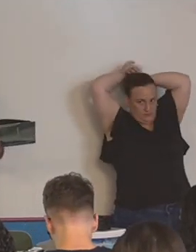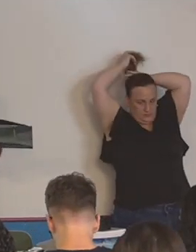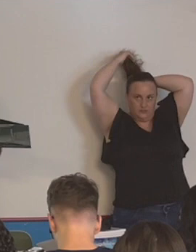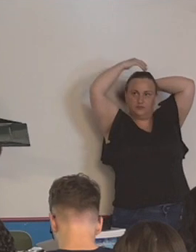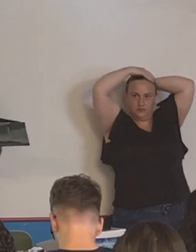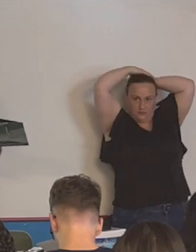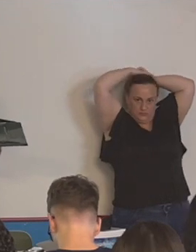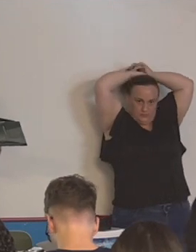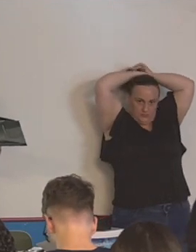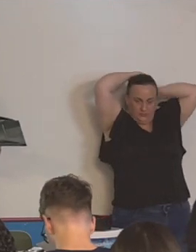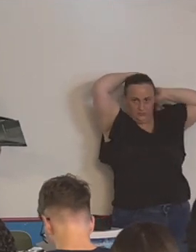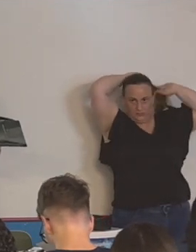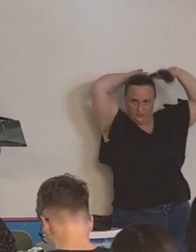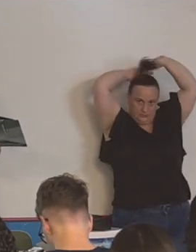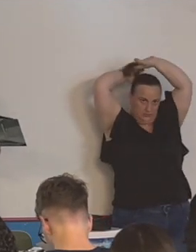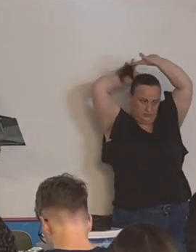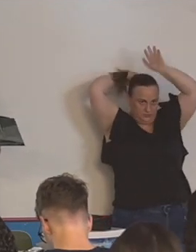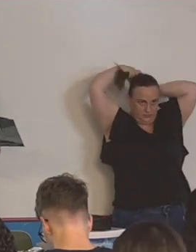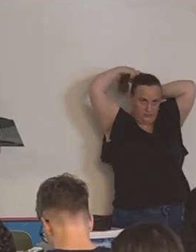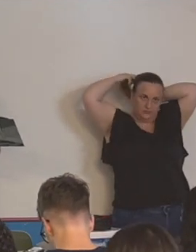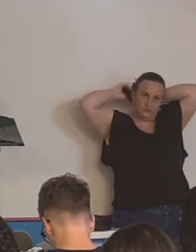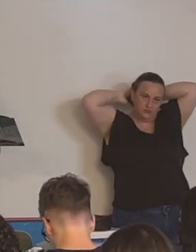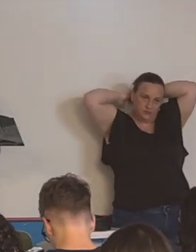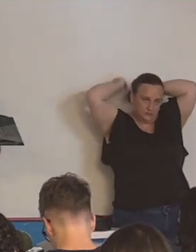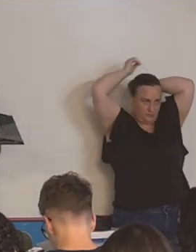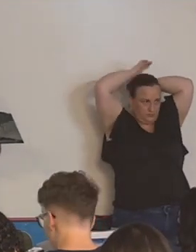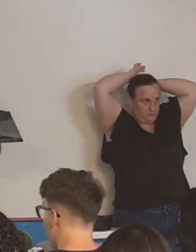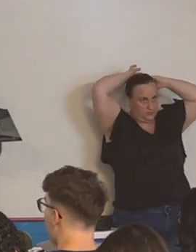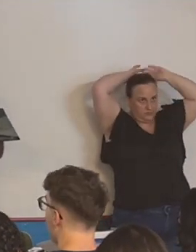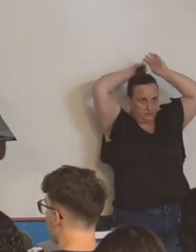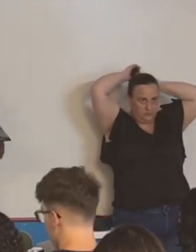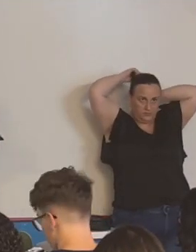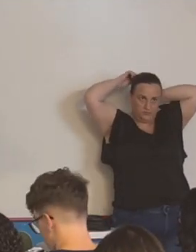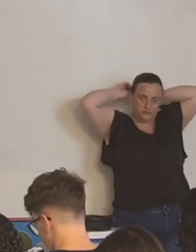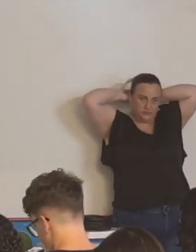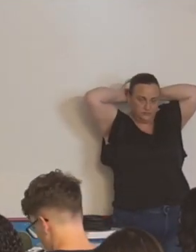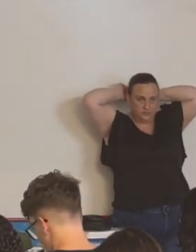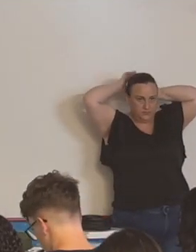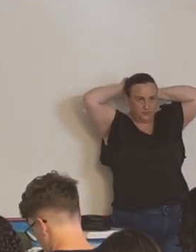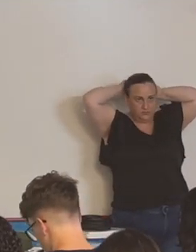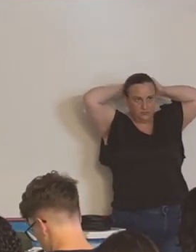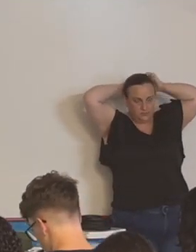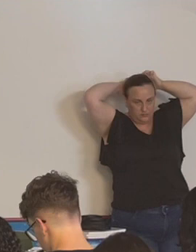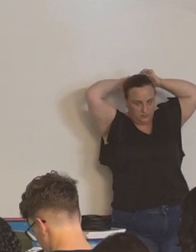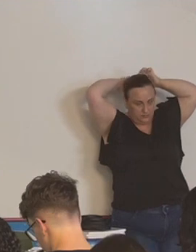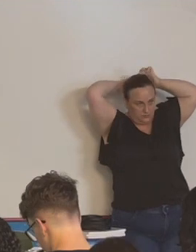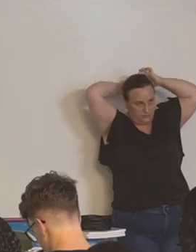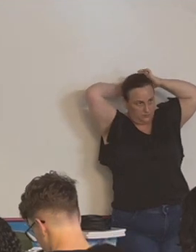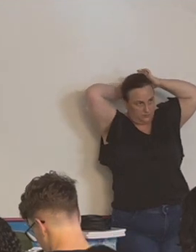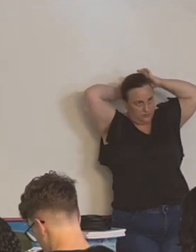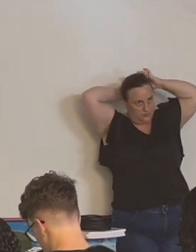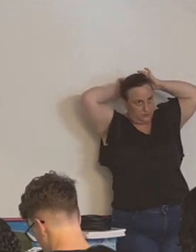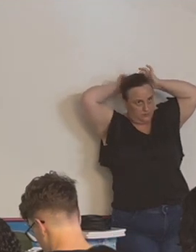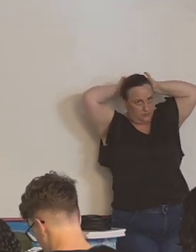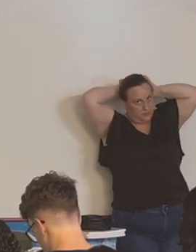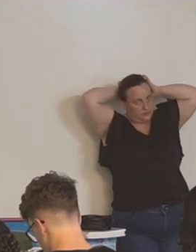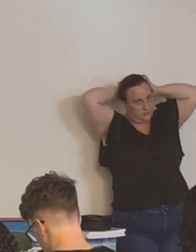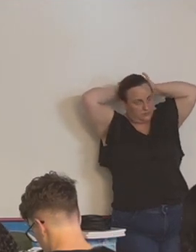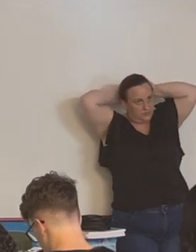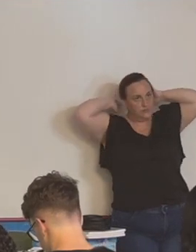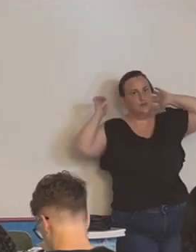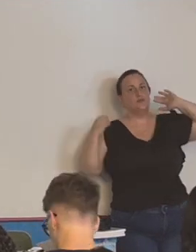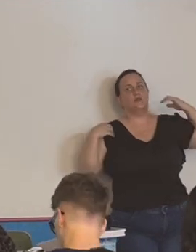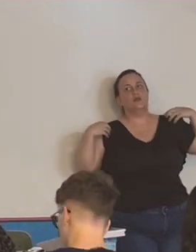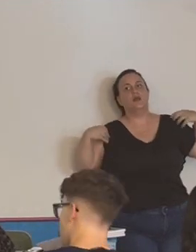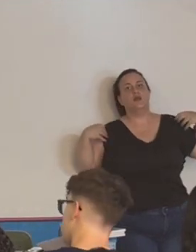Pode deixar isso, eu vejo com isso. Porque, dá pra fazer. Obrigado. E aí, gente, por que eu pedi pra abrir o